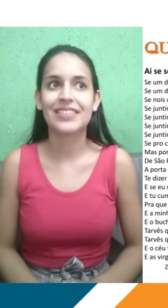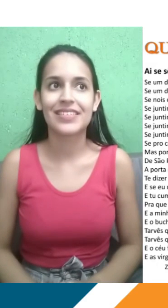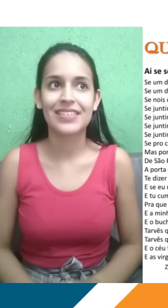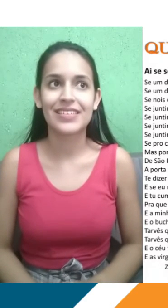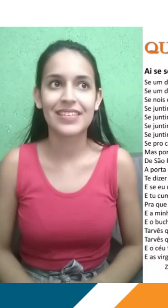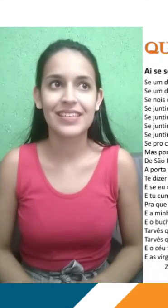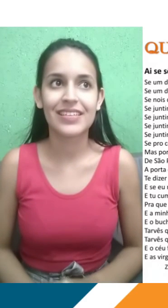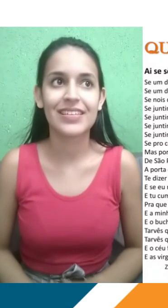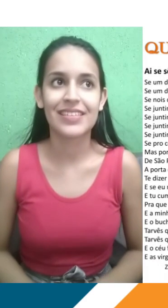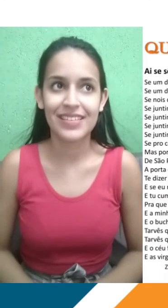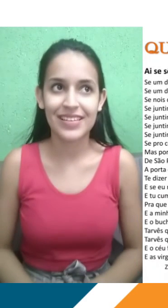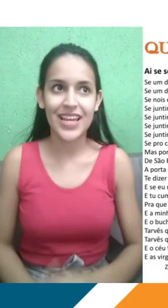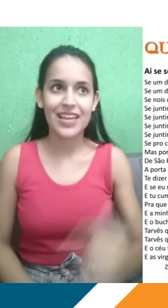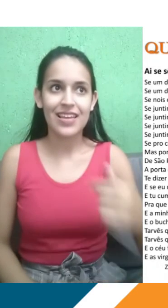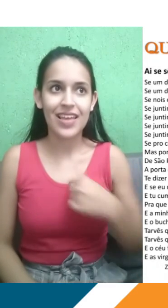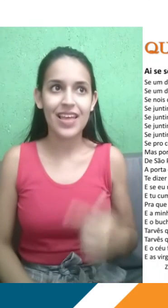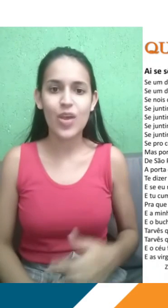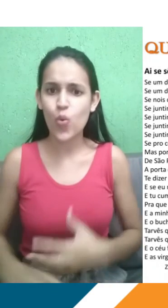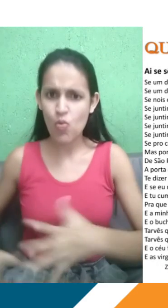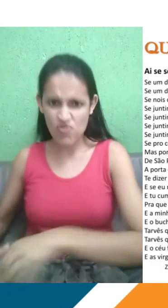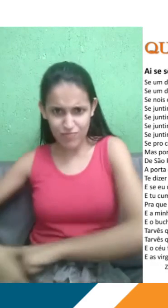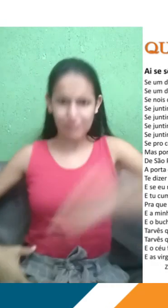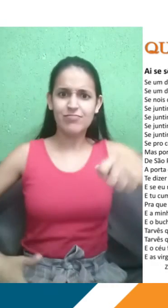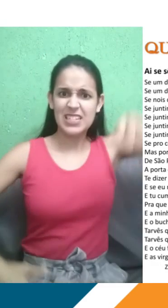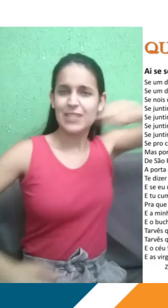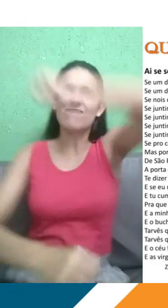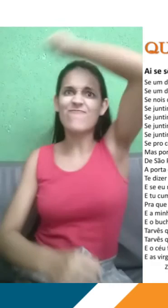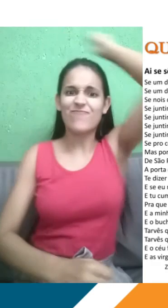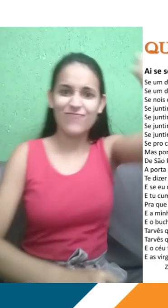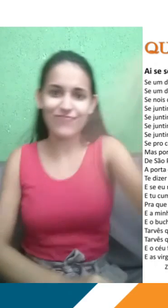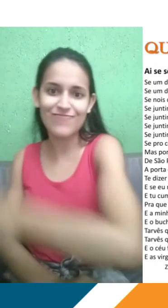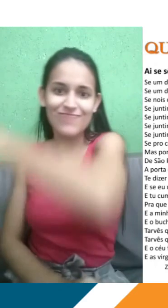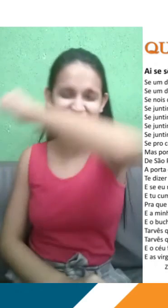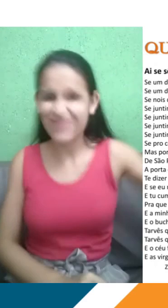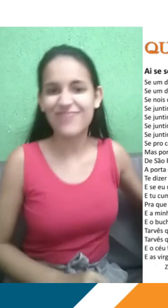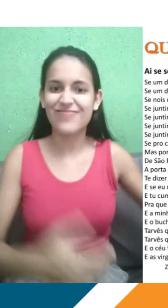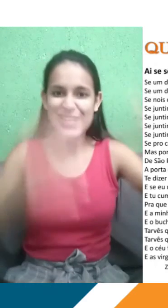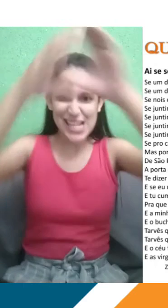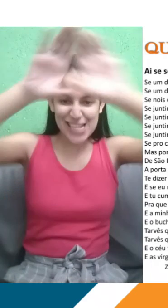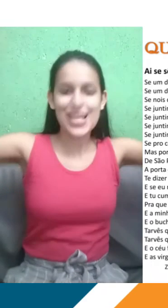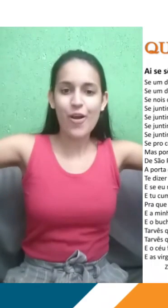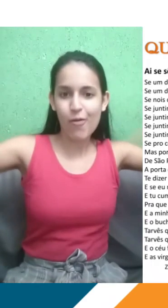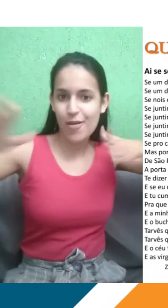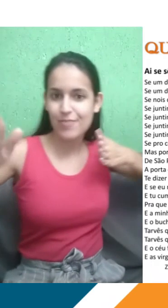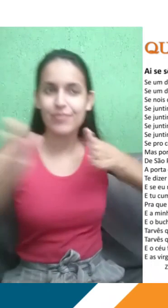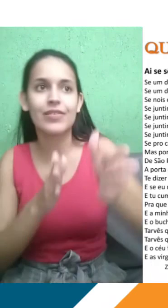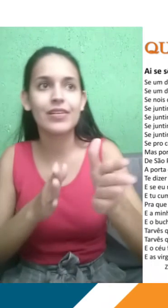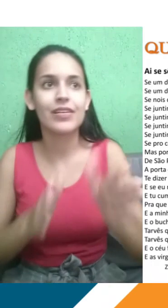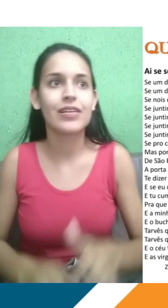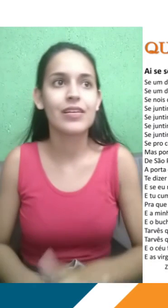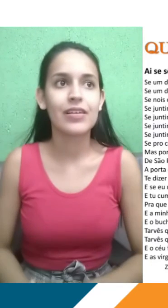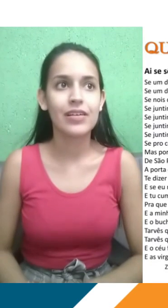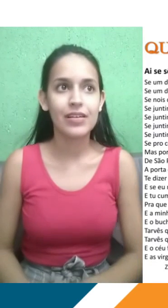foi construído com formas do português não padrão, tais como juntim, nós, talvez. Essas